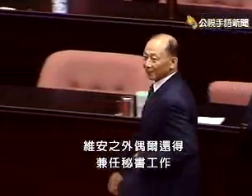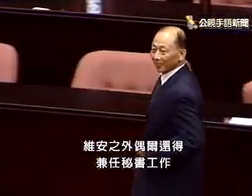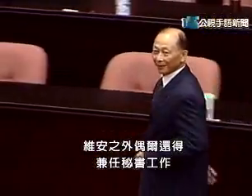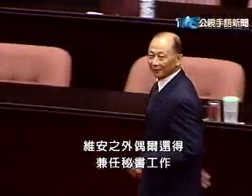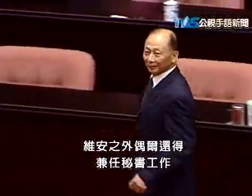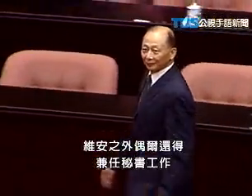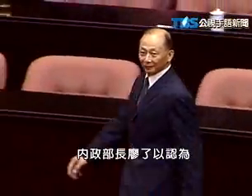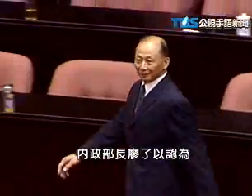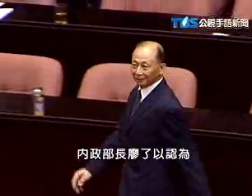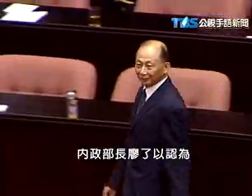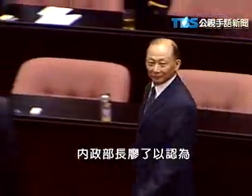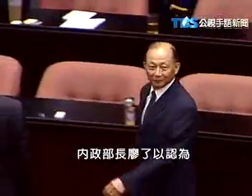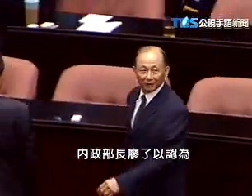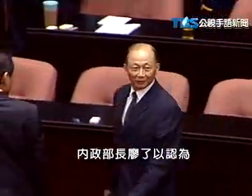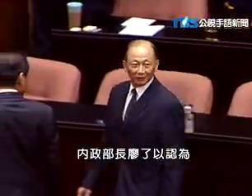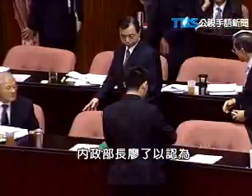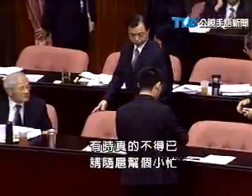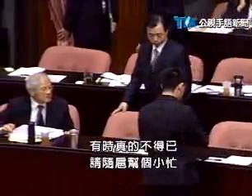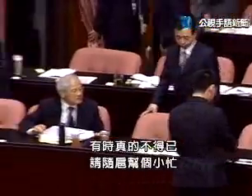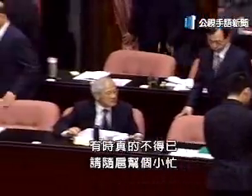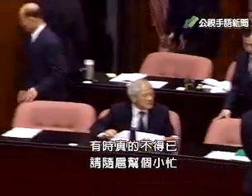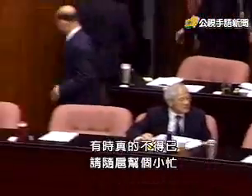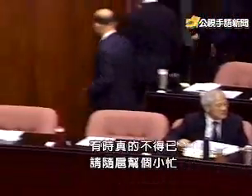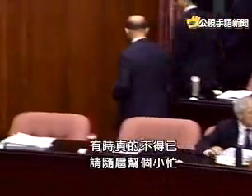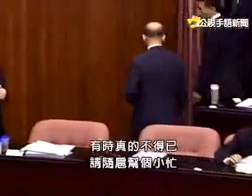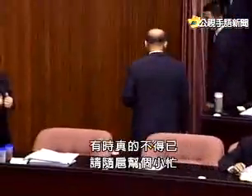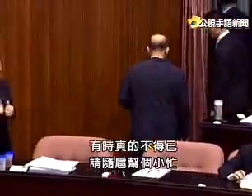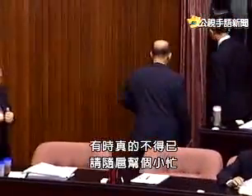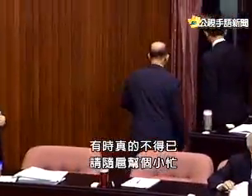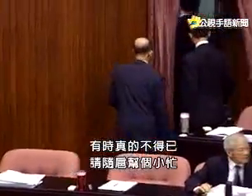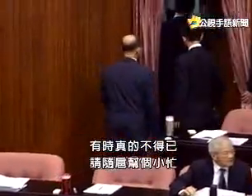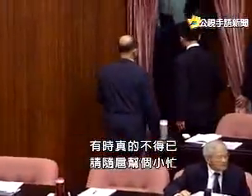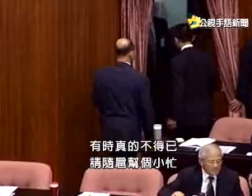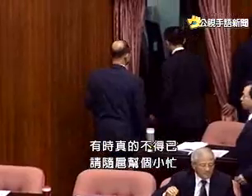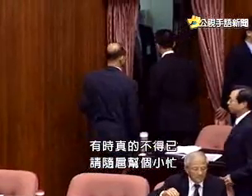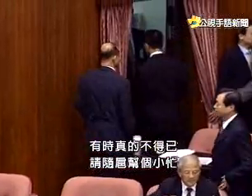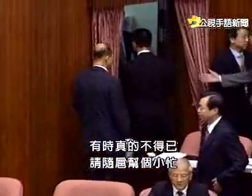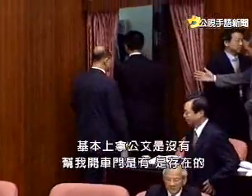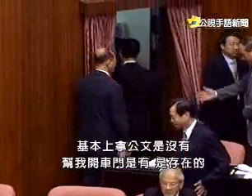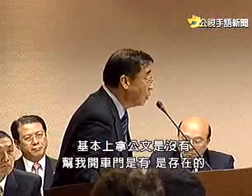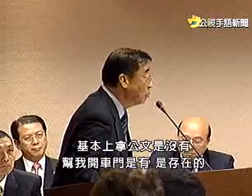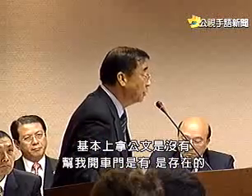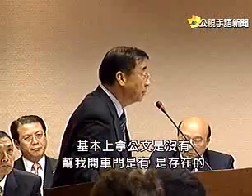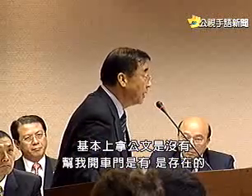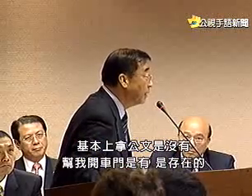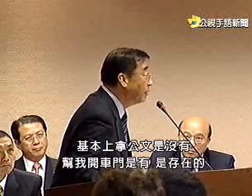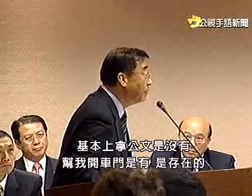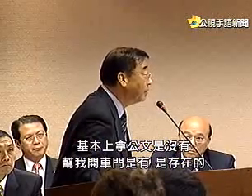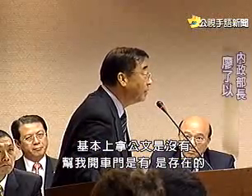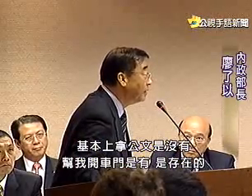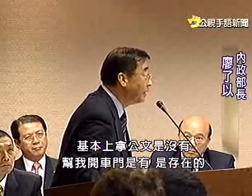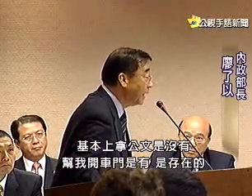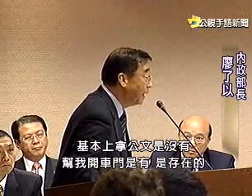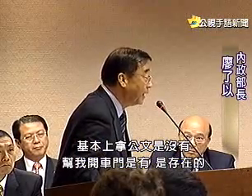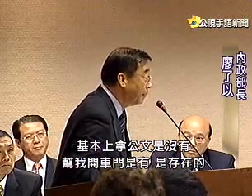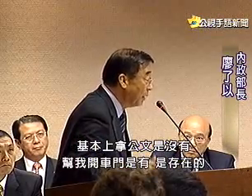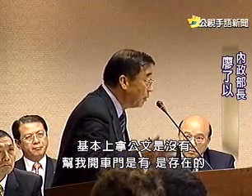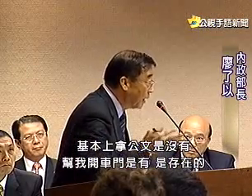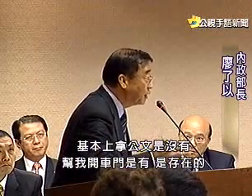作。内政部长廖僚以认为，有时真的不得已，请随扈帮个小忙。 基本上拿公文是没有， 哦，拿公文是没有。 帮我开车